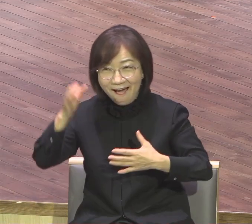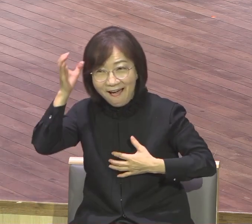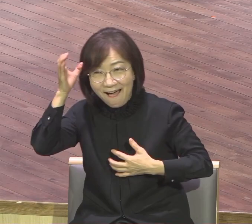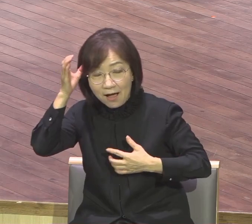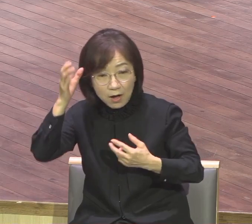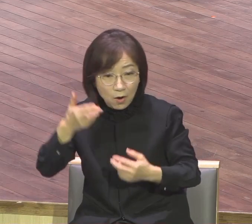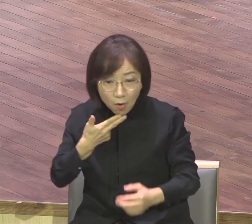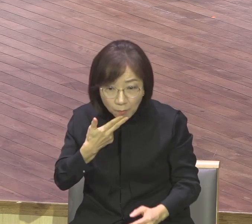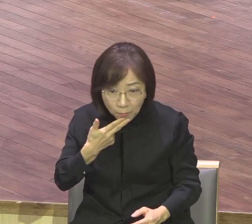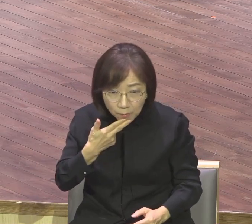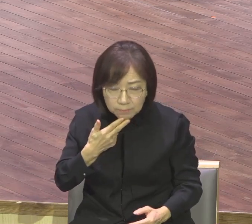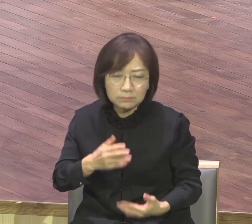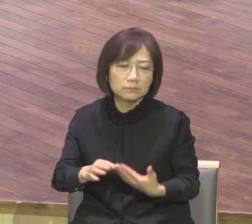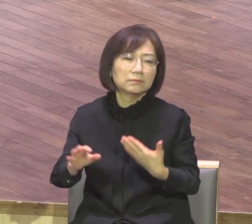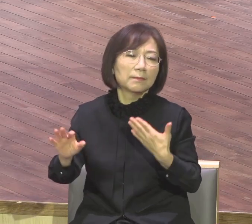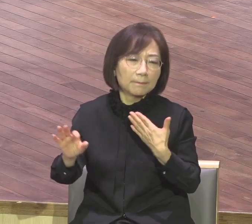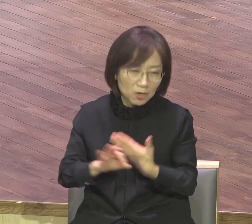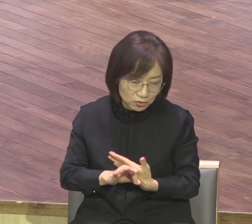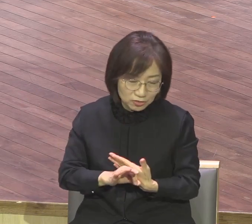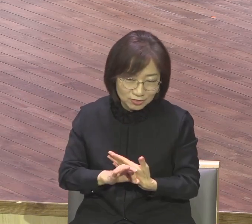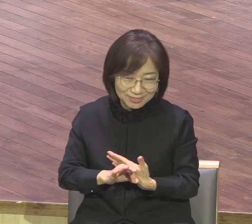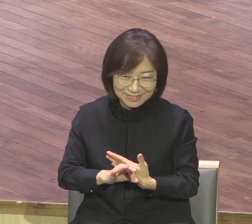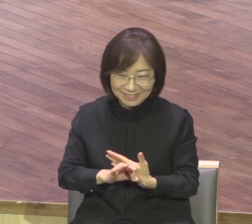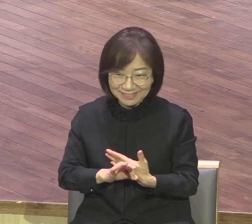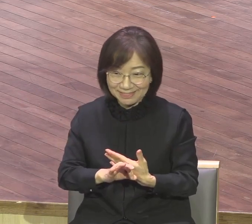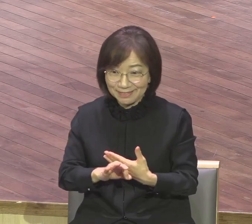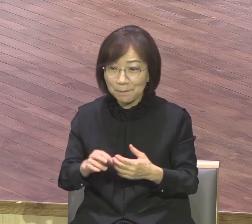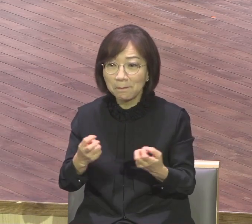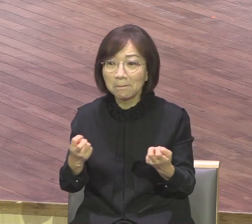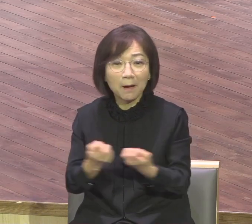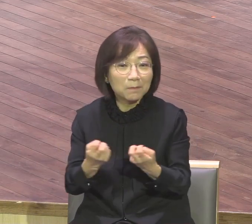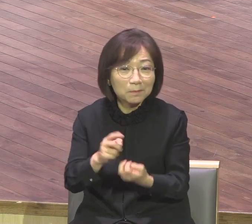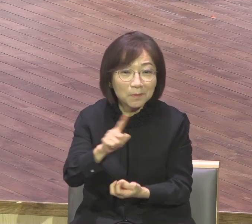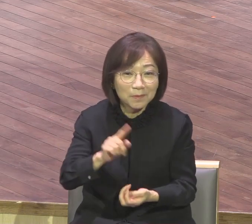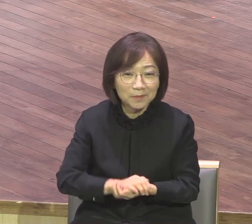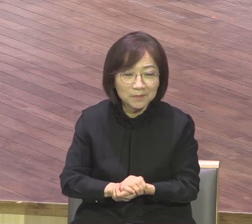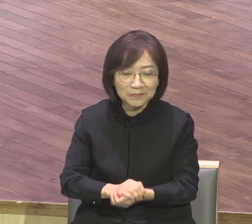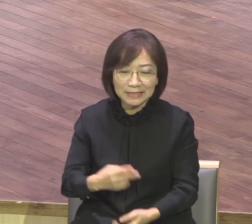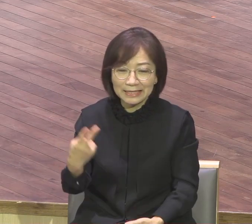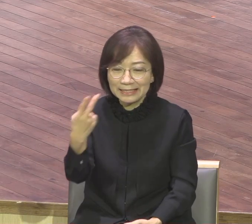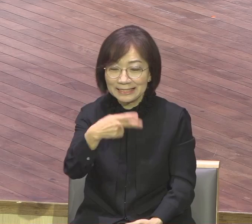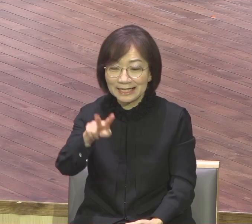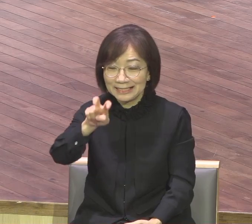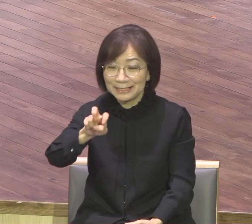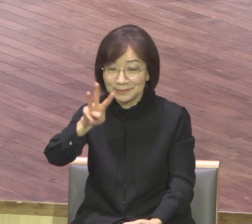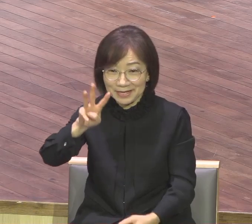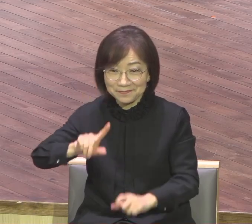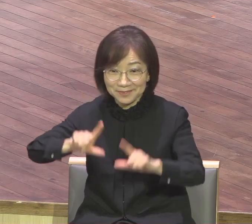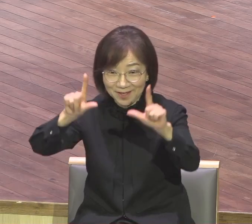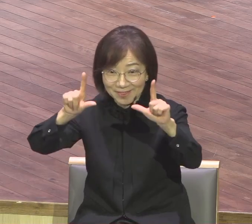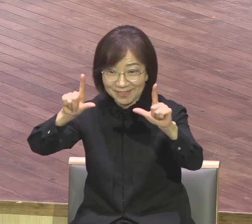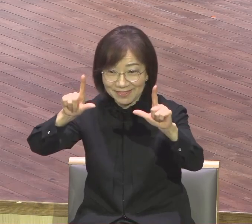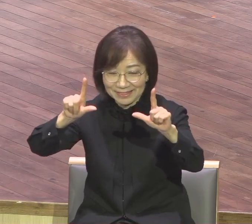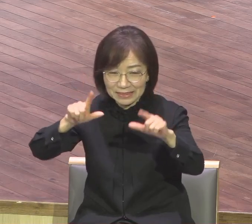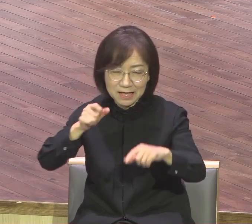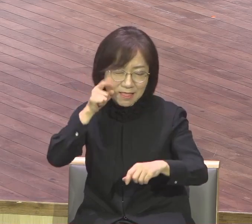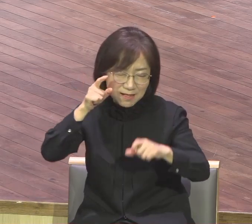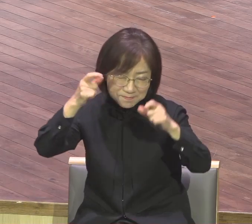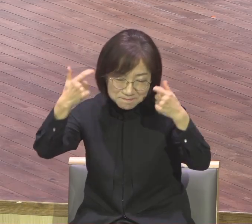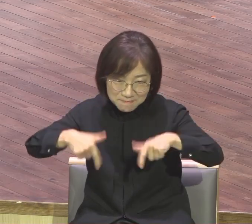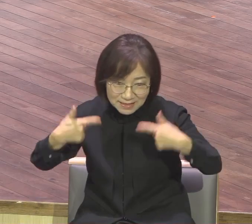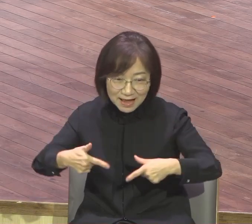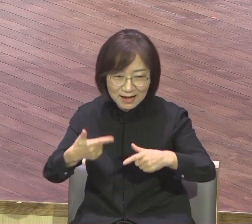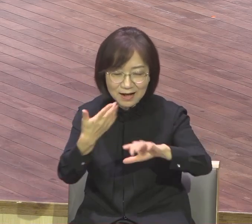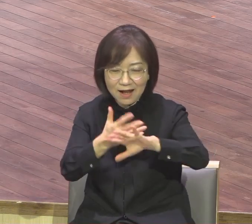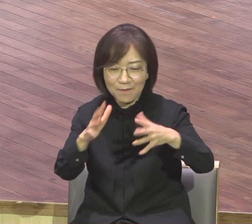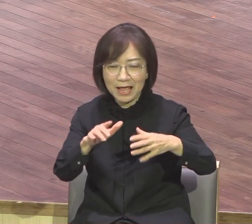분들은 2023년 선교 원년을 맞이해서 매달 선교 현장이 그렇게 캠프가